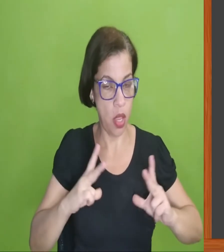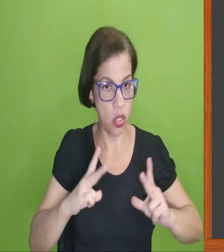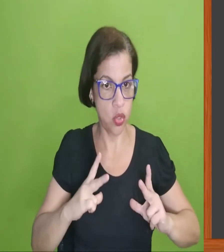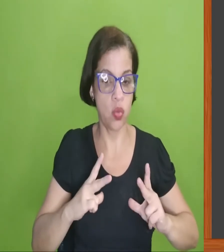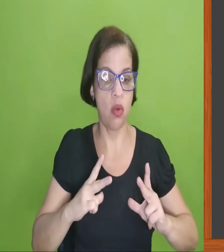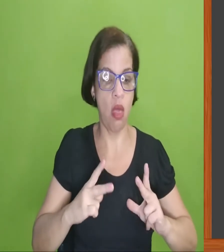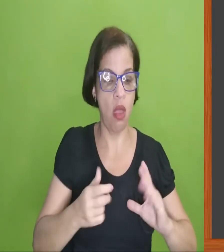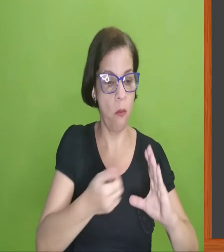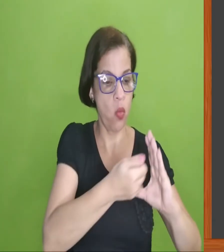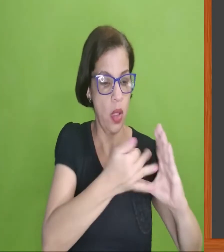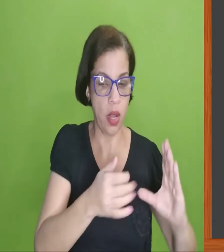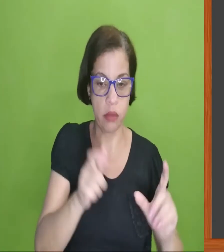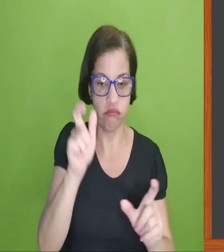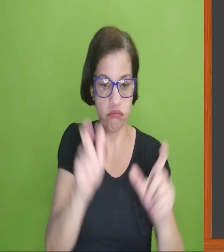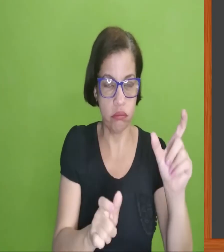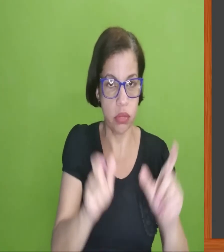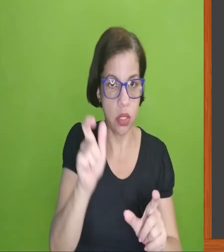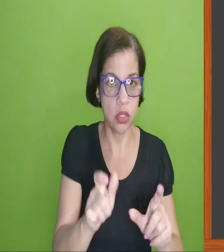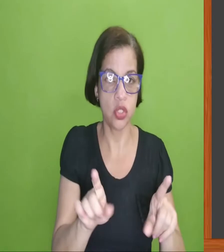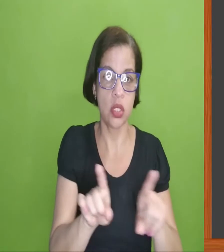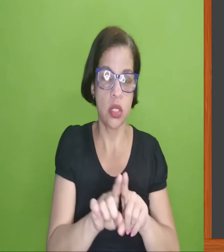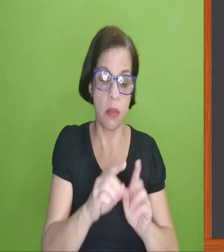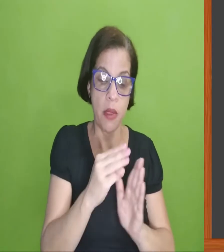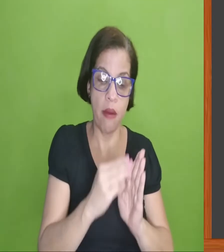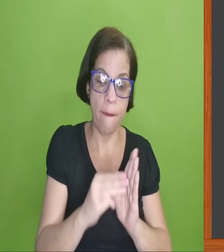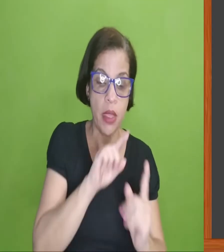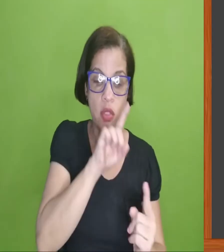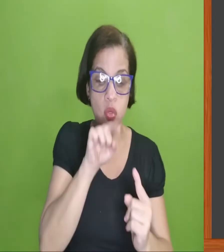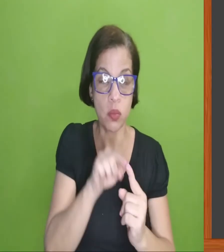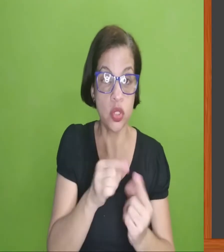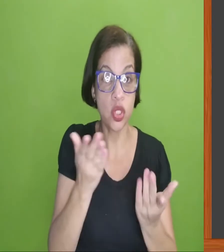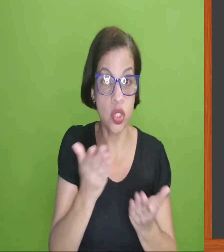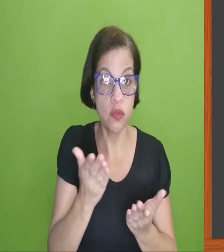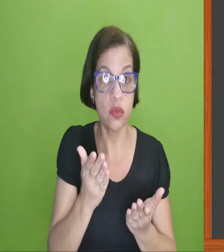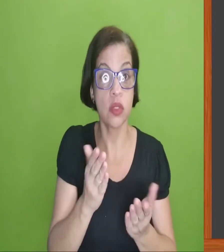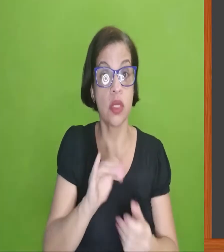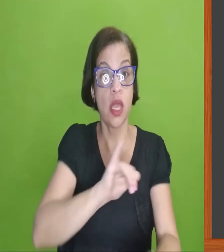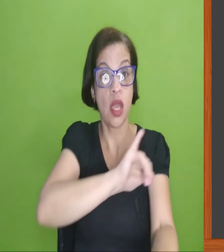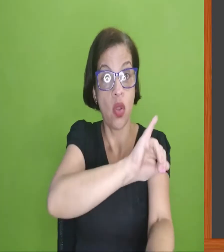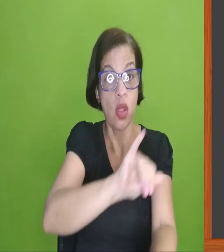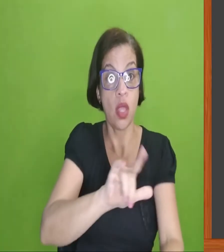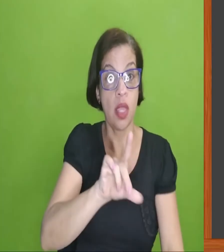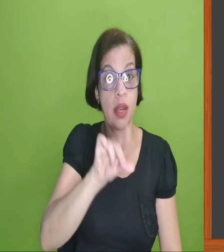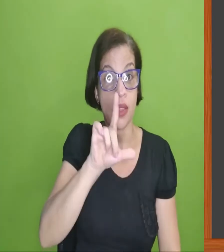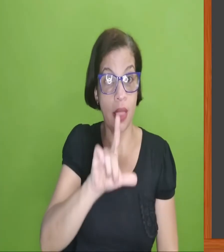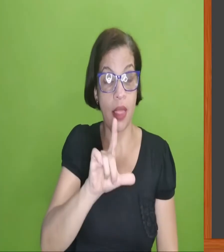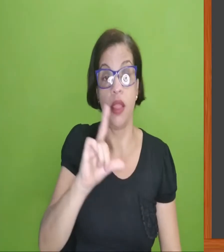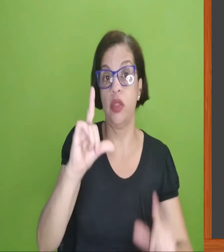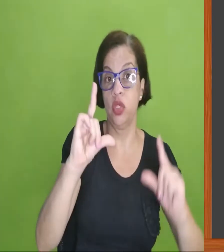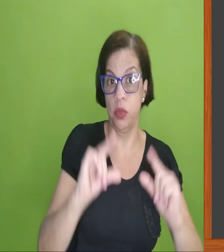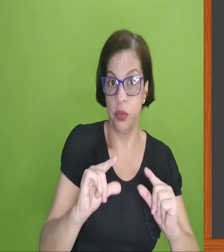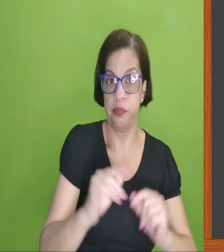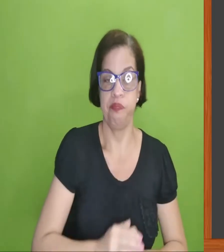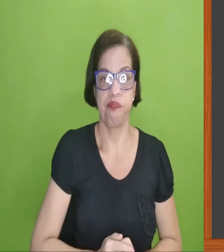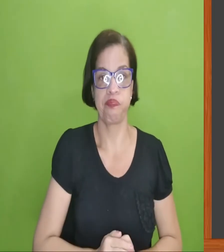com as características do paciente e as metas desejadas para a redução do LDL colesterol.